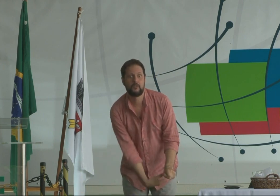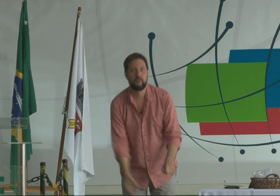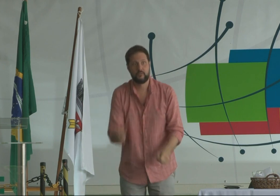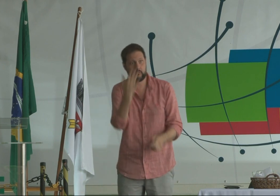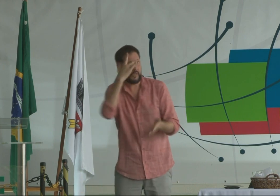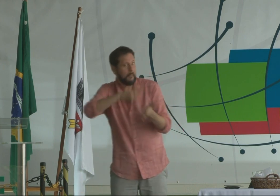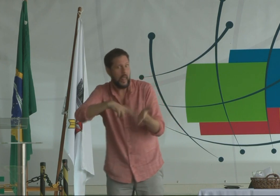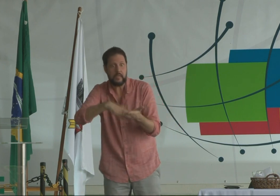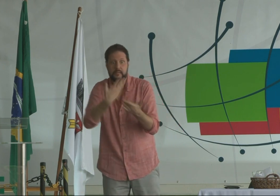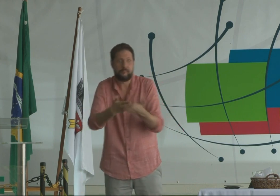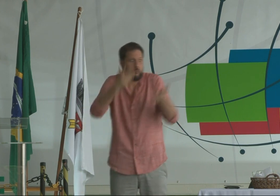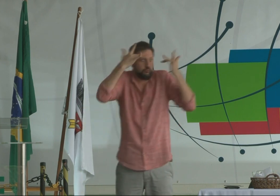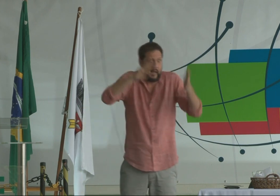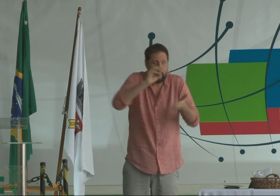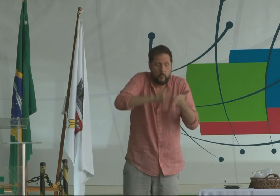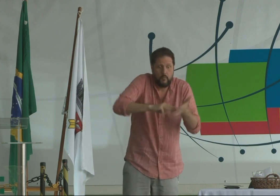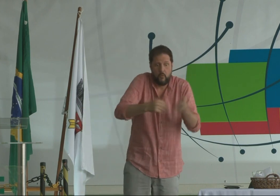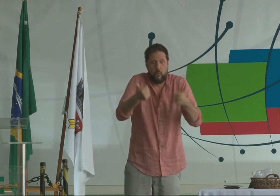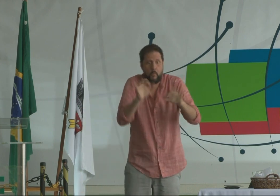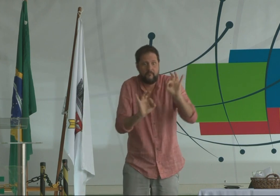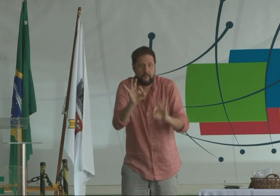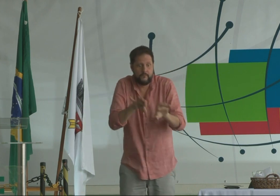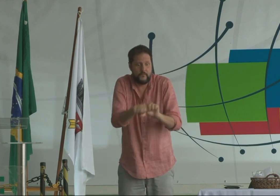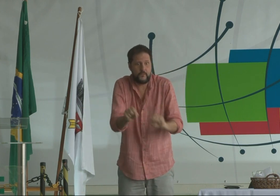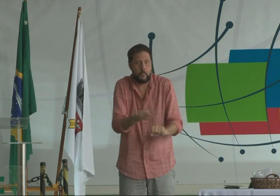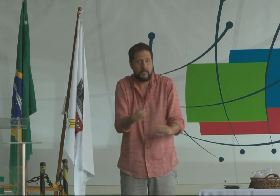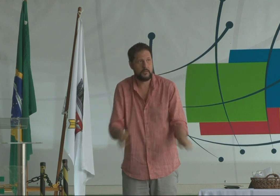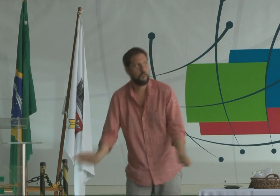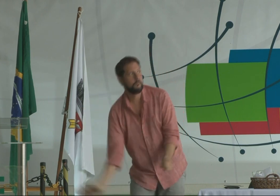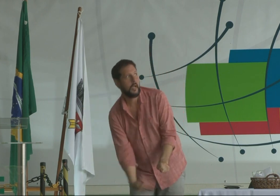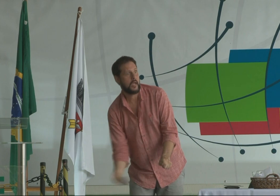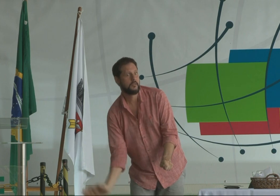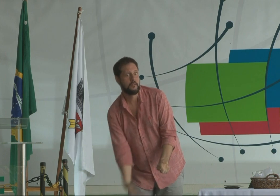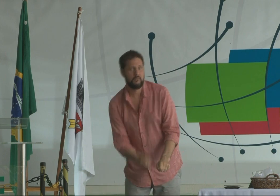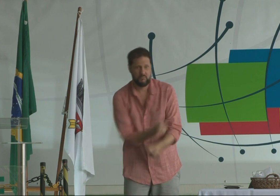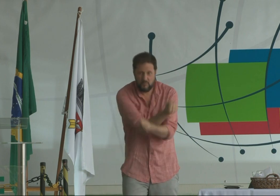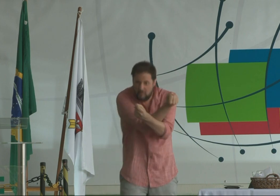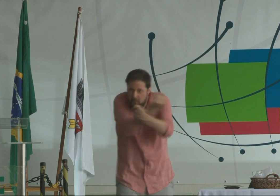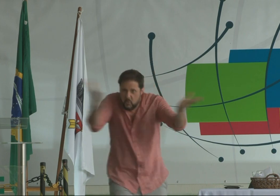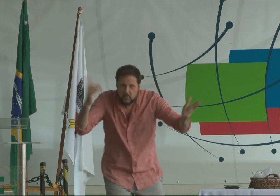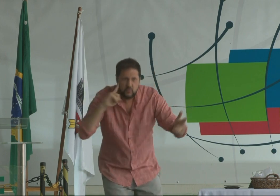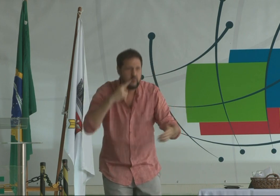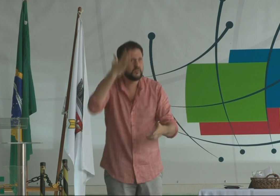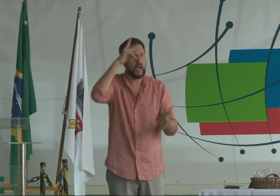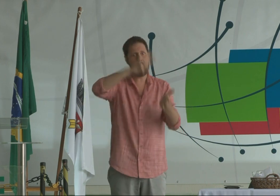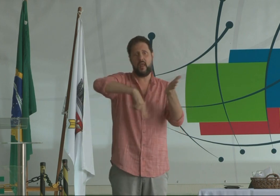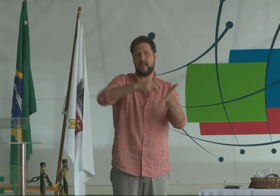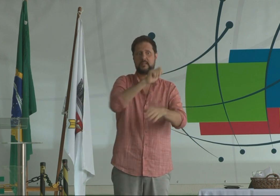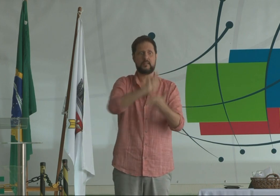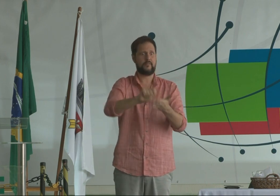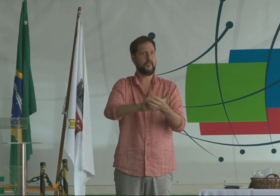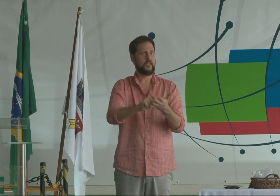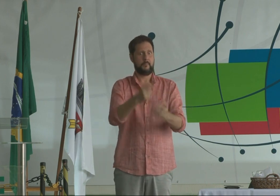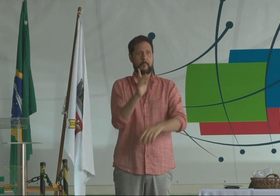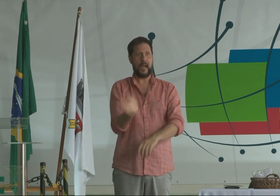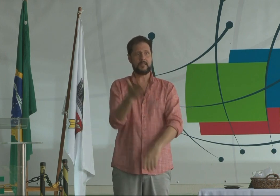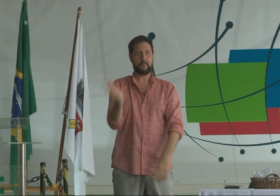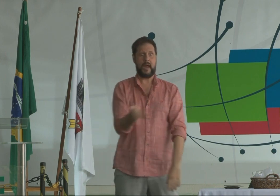né? Joga tudo debaixo do pano e a gente não sabe trabalhar com ele. A questão da metodologia, não temos formações, e aí? Hoje, a realidade é essa.